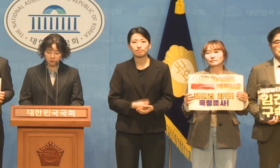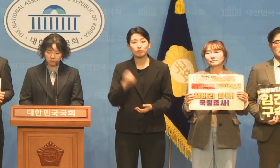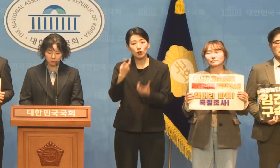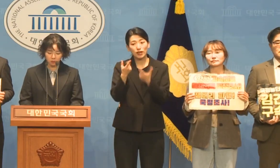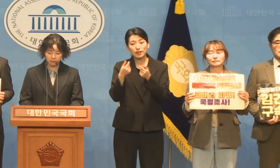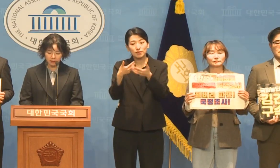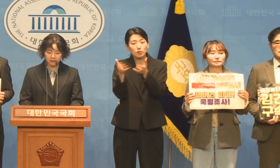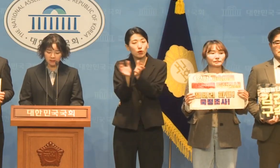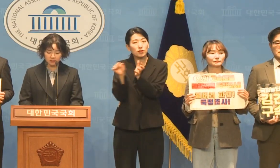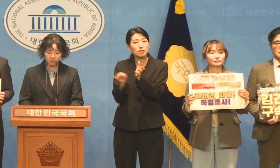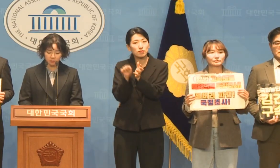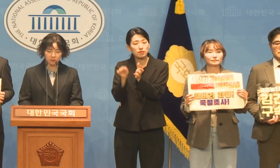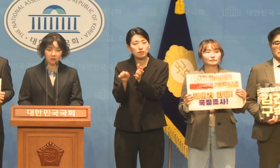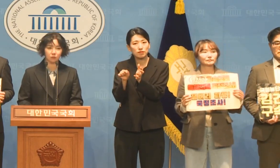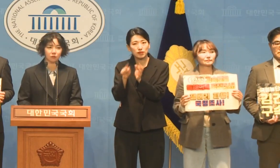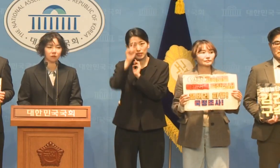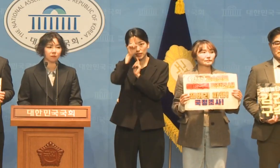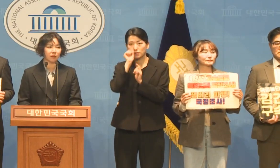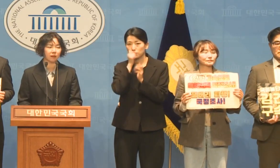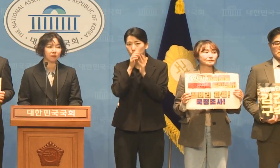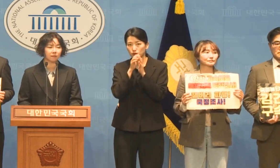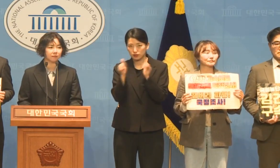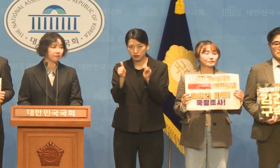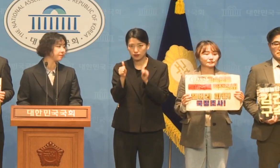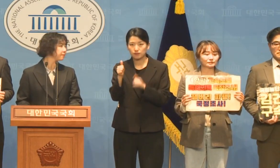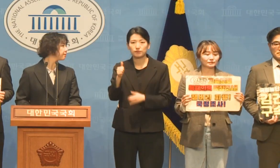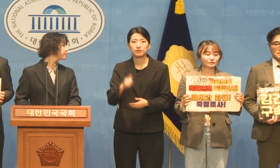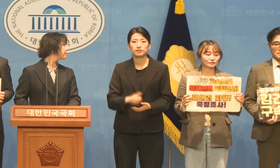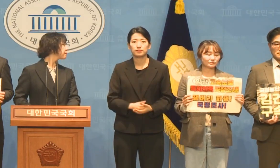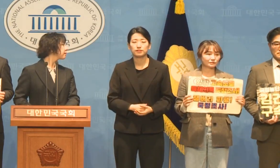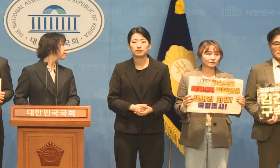검사하는 변호사 모임의 이희성 변호사님 오셨습니다.